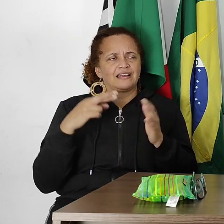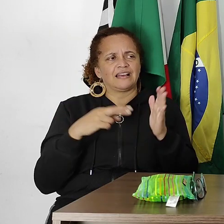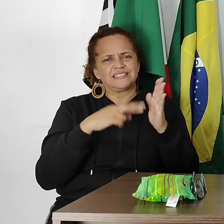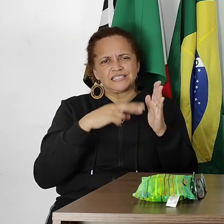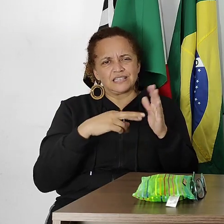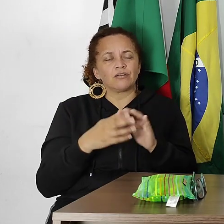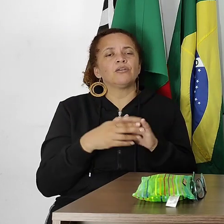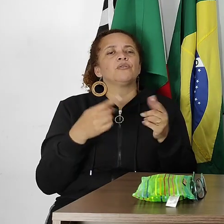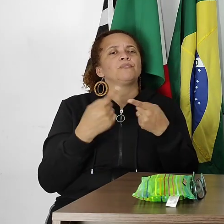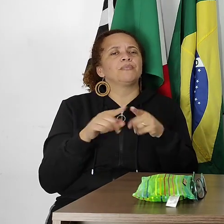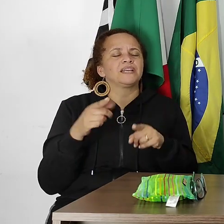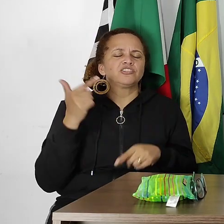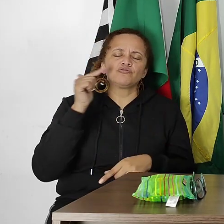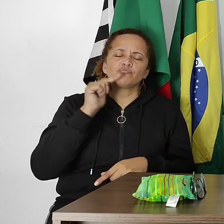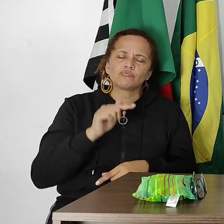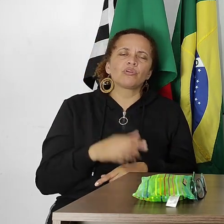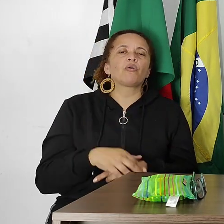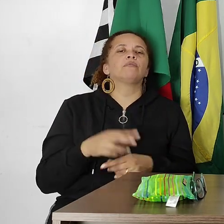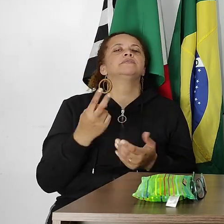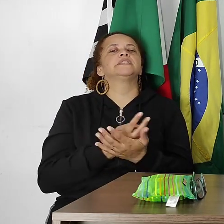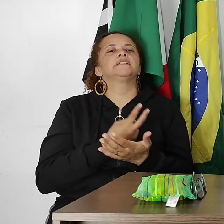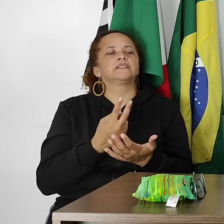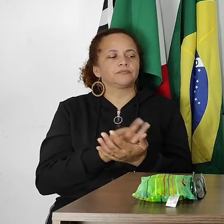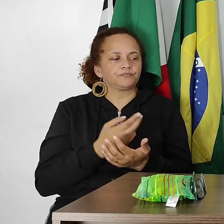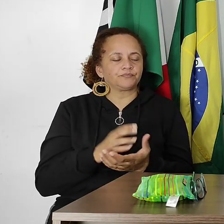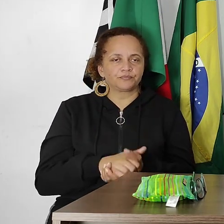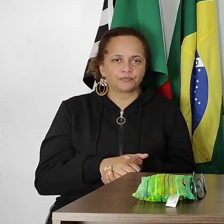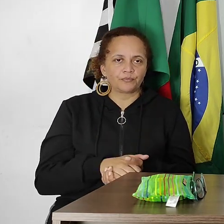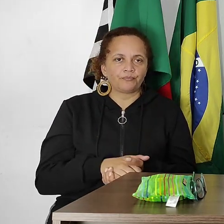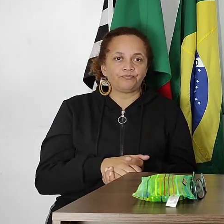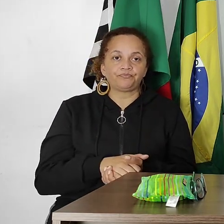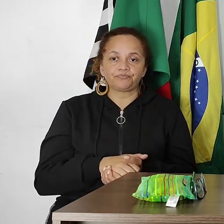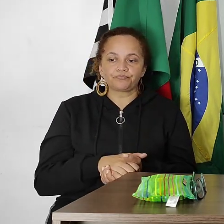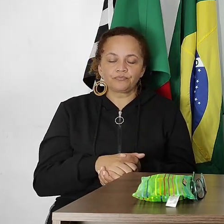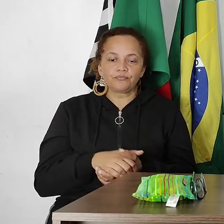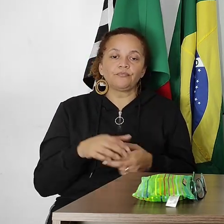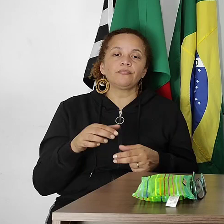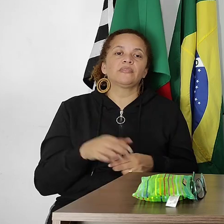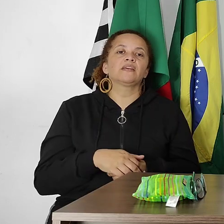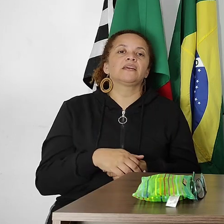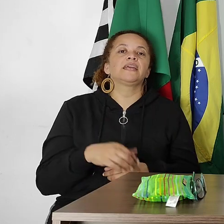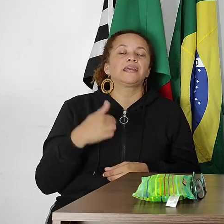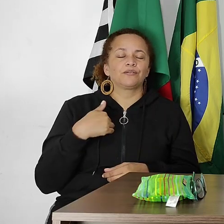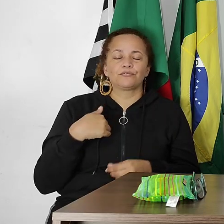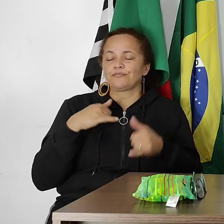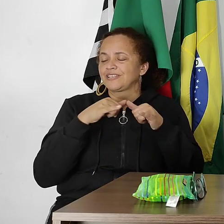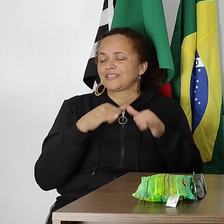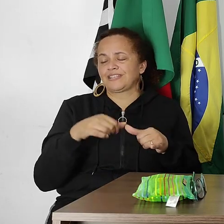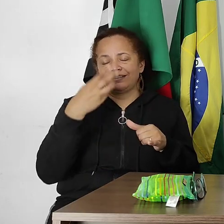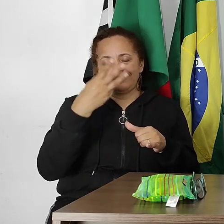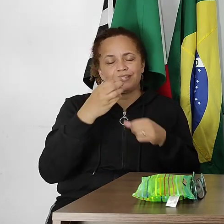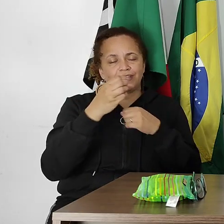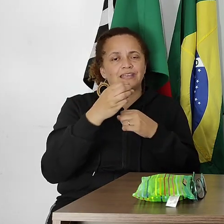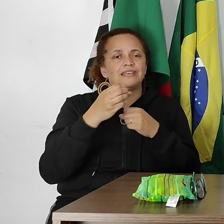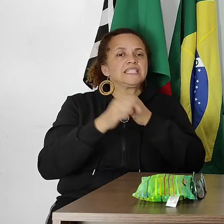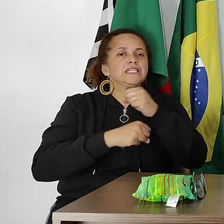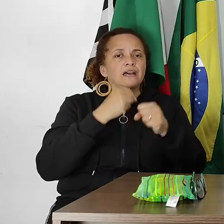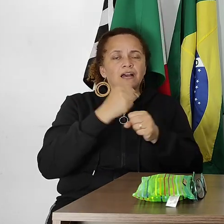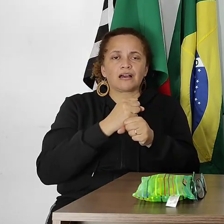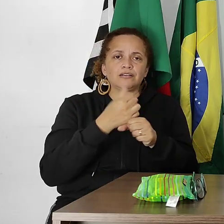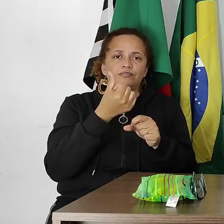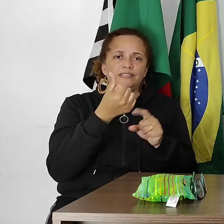vez decepcionou. E por falta de perdão, 3 anos e meio que eu não falava com meu irmão, foi